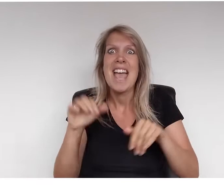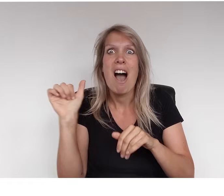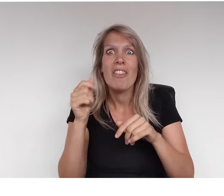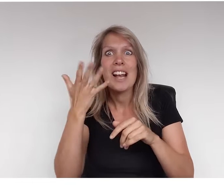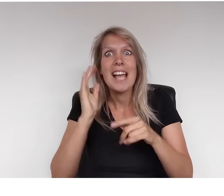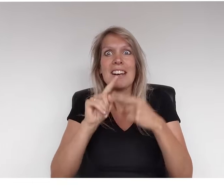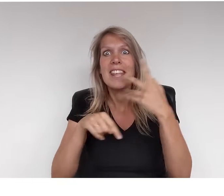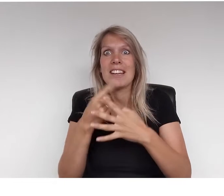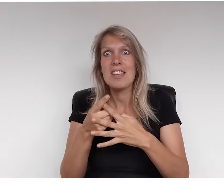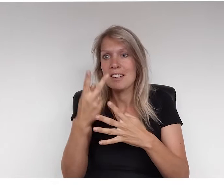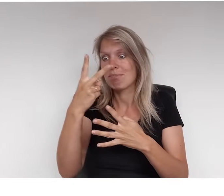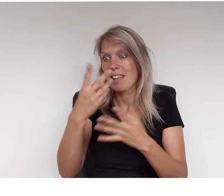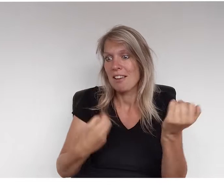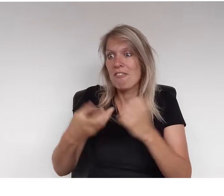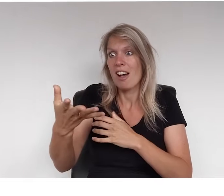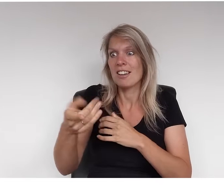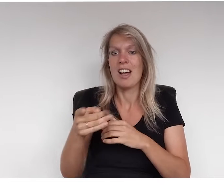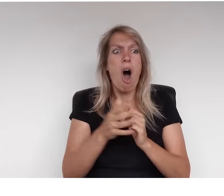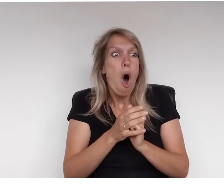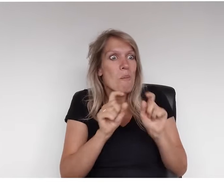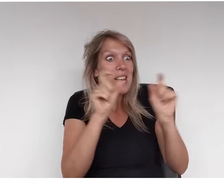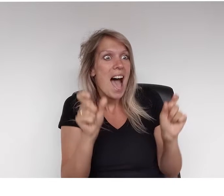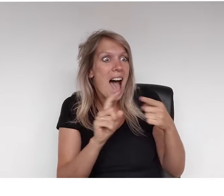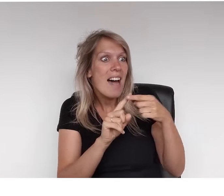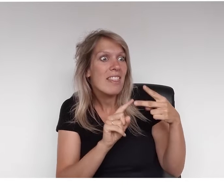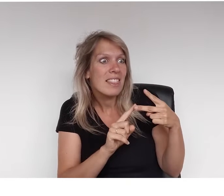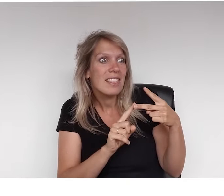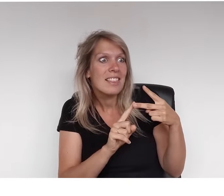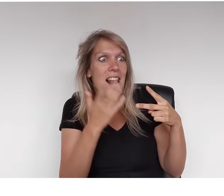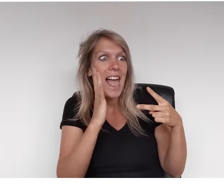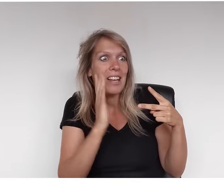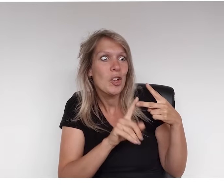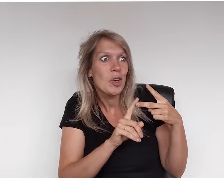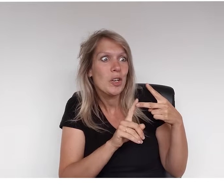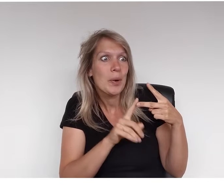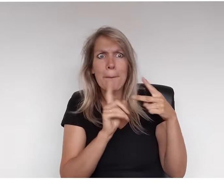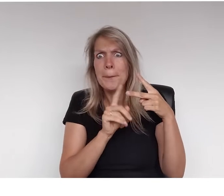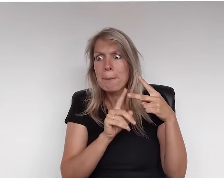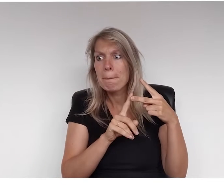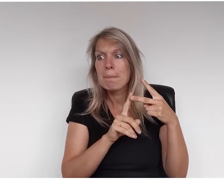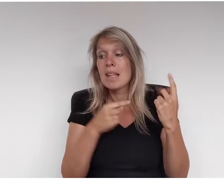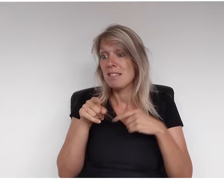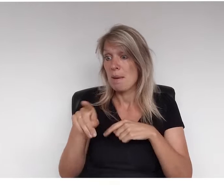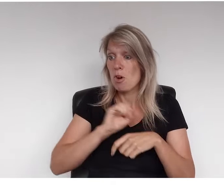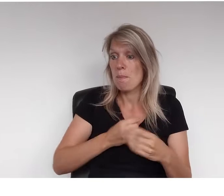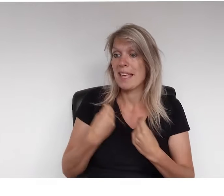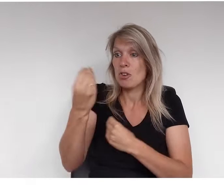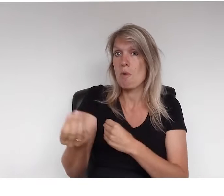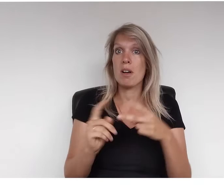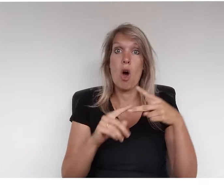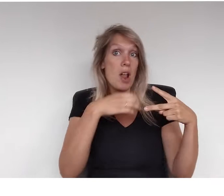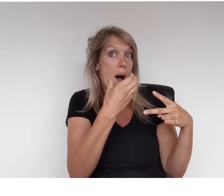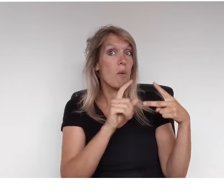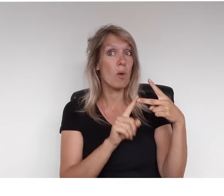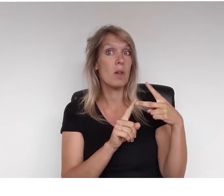dingen mee. Hier, tangen. Oh, een banaan? Die? Ja, heel goed. Lekker. En deze heb ik meegenomen. Een appeltje.